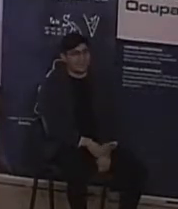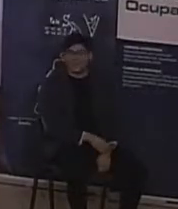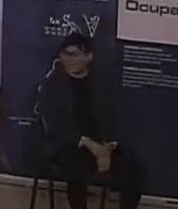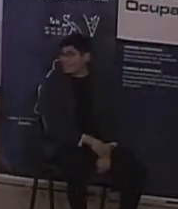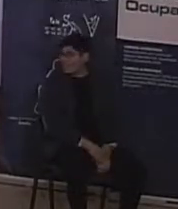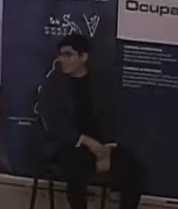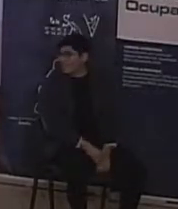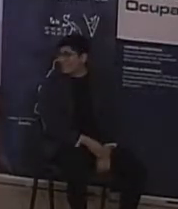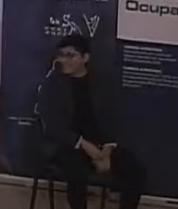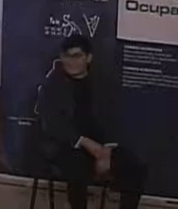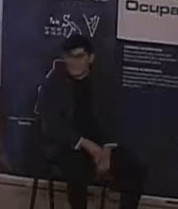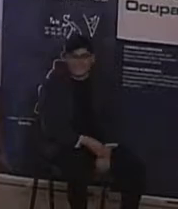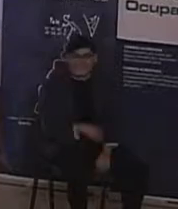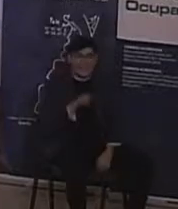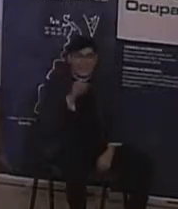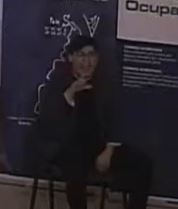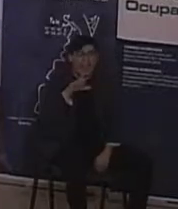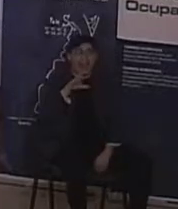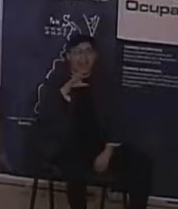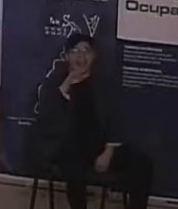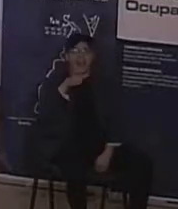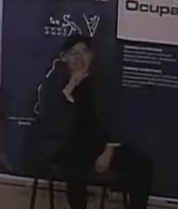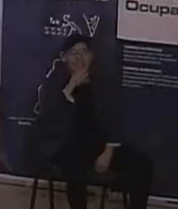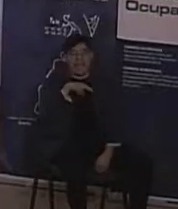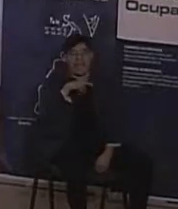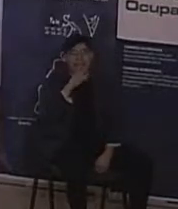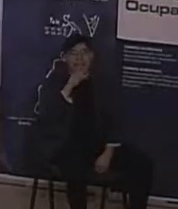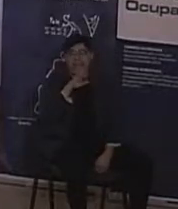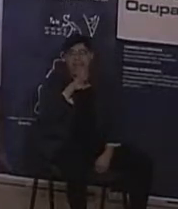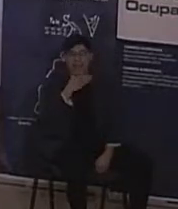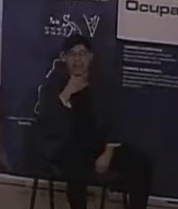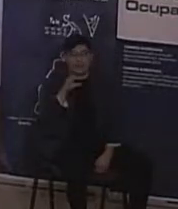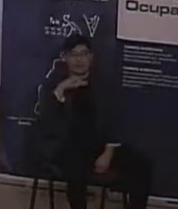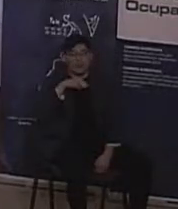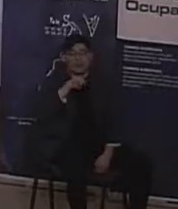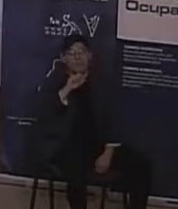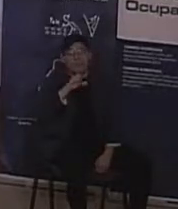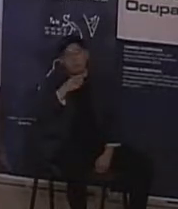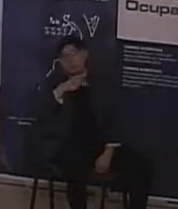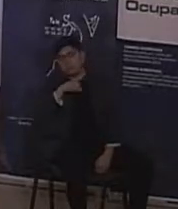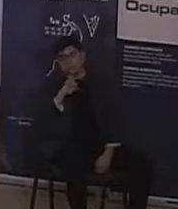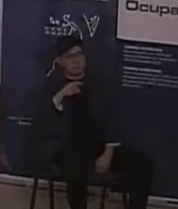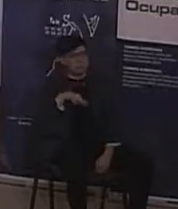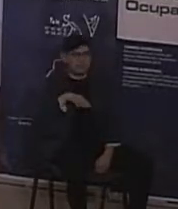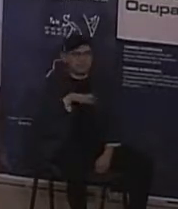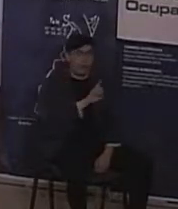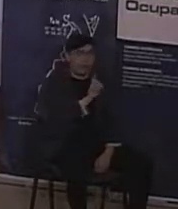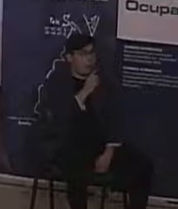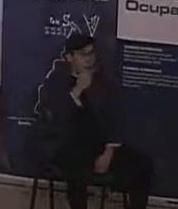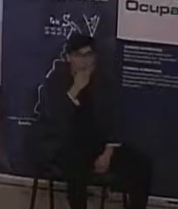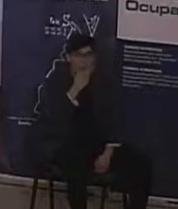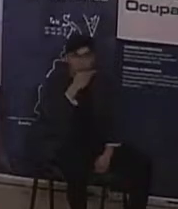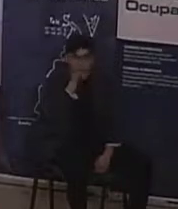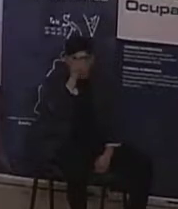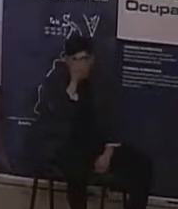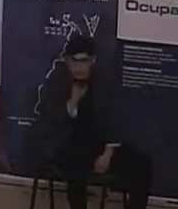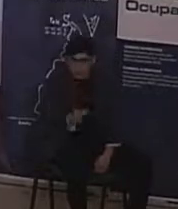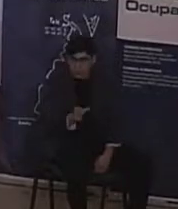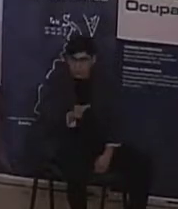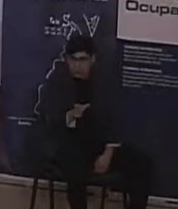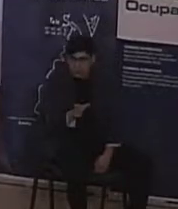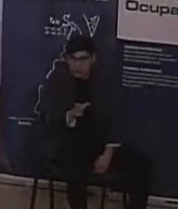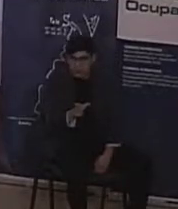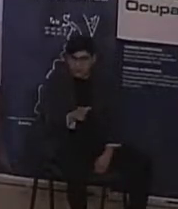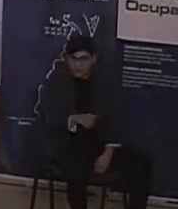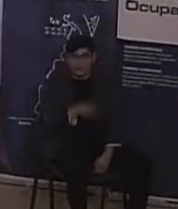alejandro magno lo conocen no personalmente porque si así nos vamos a desmayar todos si alguien lo conoce personalmente